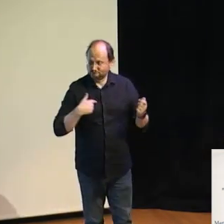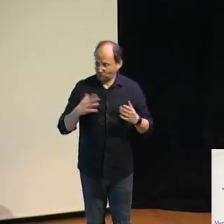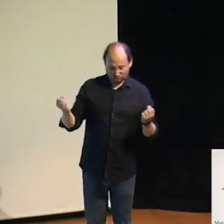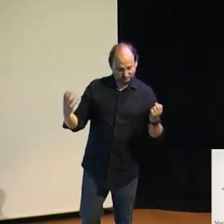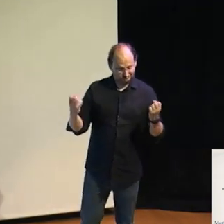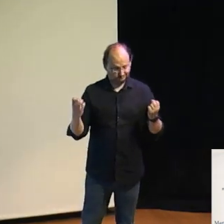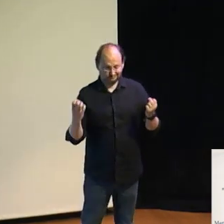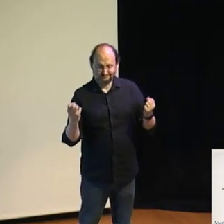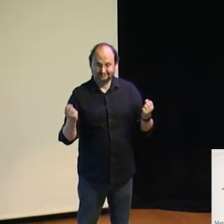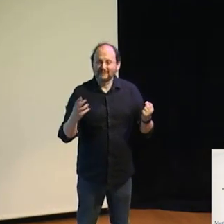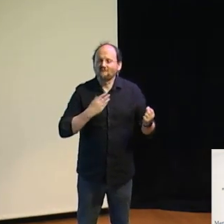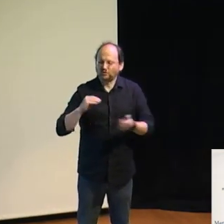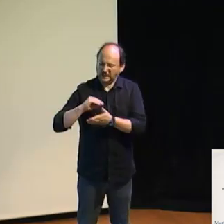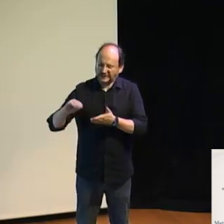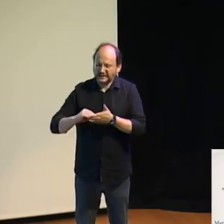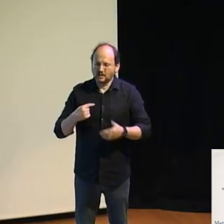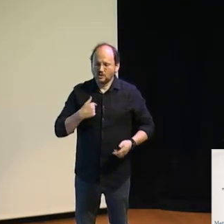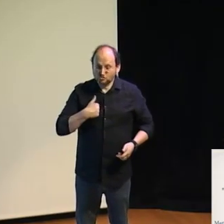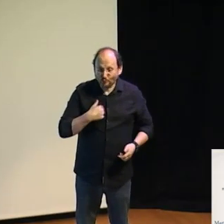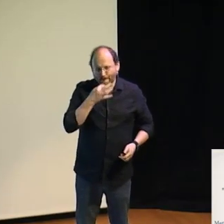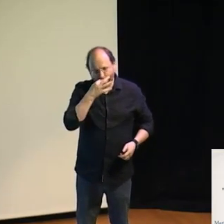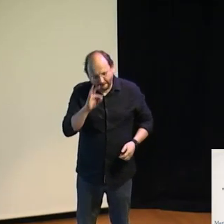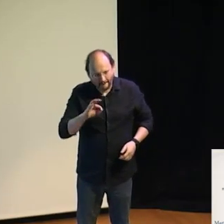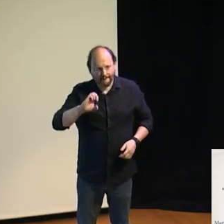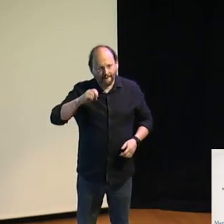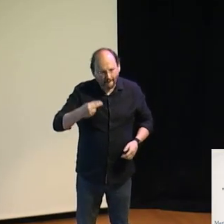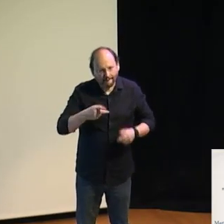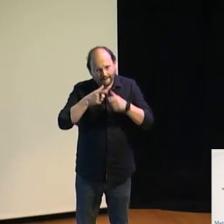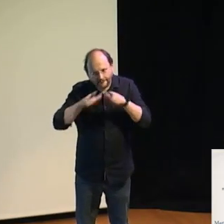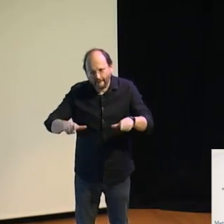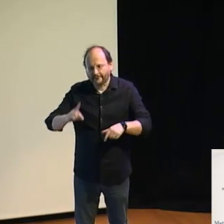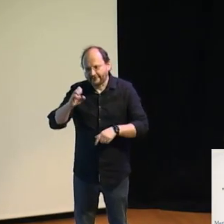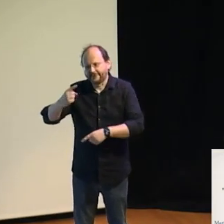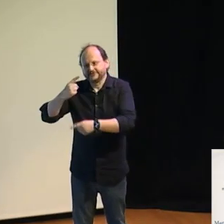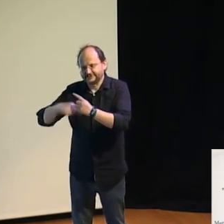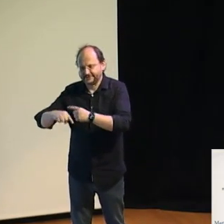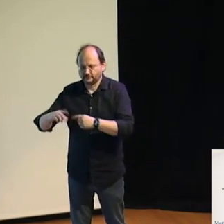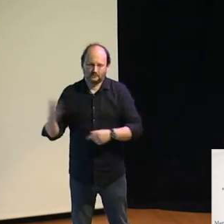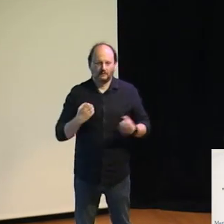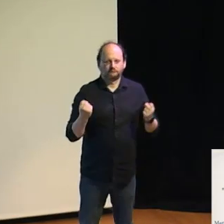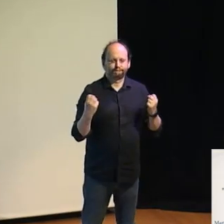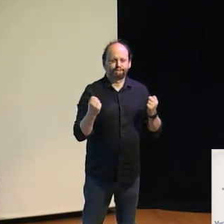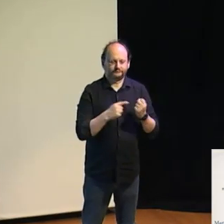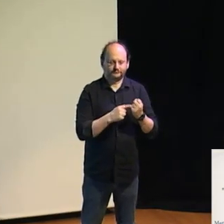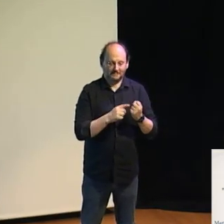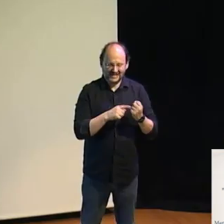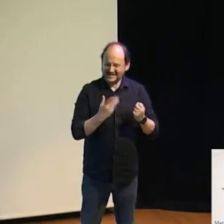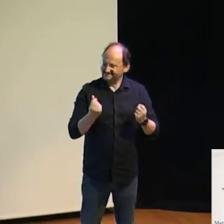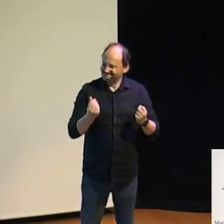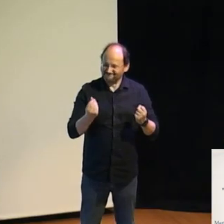bas. C'est que quand je m'exprime avec mes mains, quand on est dans le français écrit, on peut dire « je parle en langue des signes ». Nous, on le fait directement